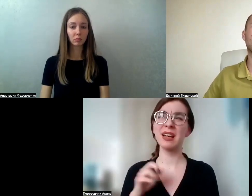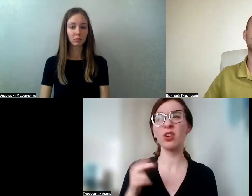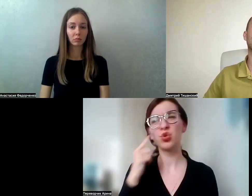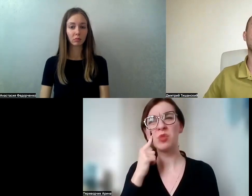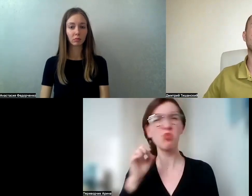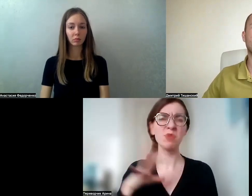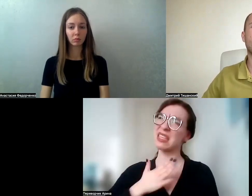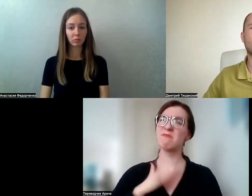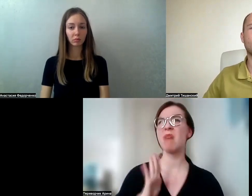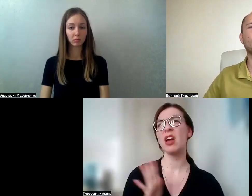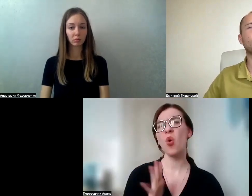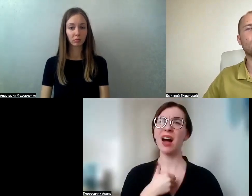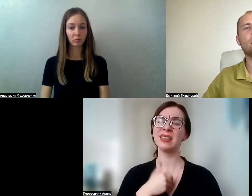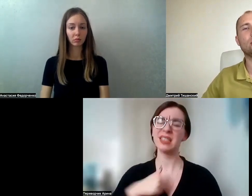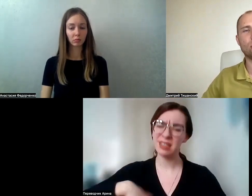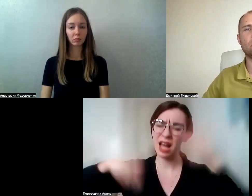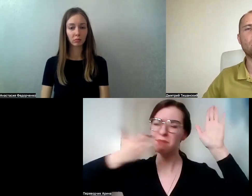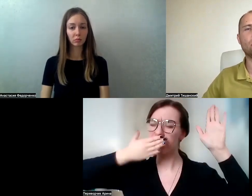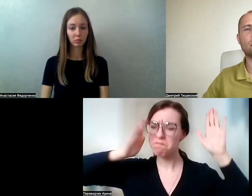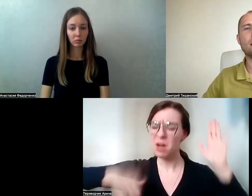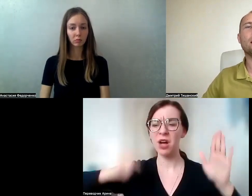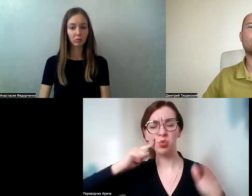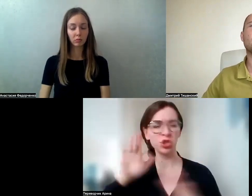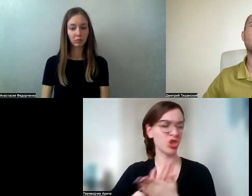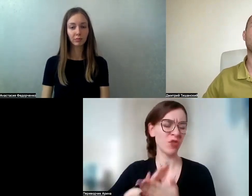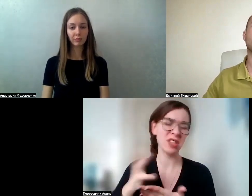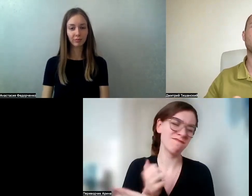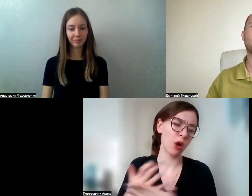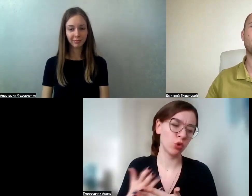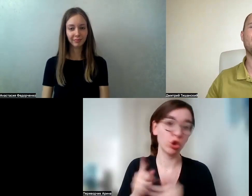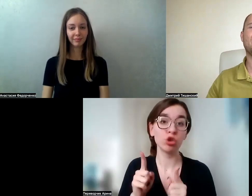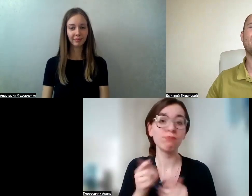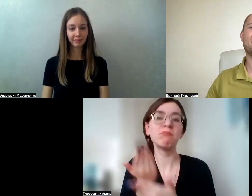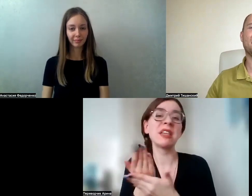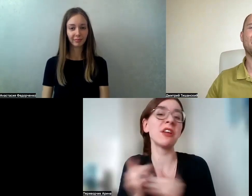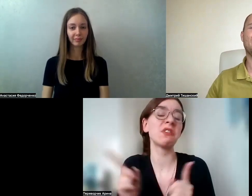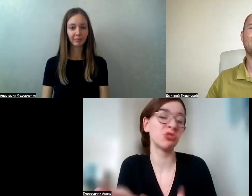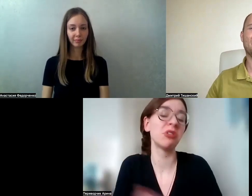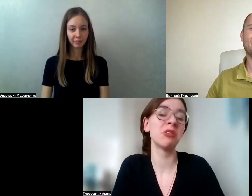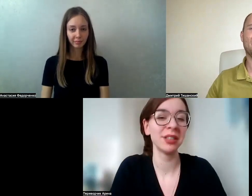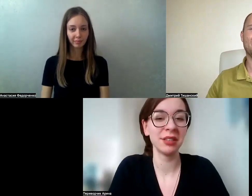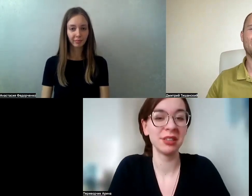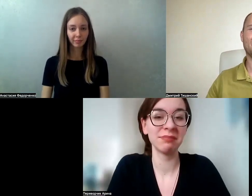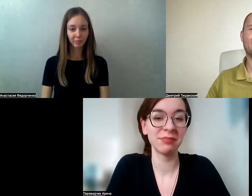это не мое, хотят сдаться, думают, что у них ничего не получится. Что бы ты им просто пожелала?